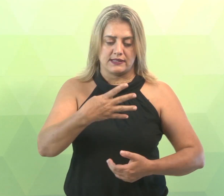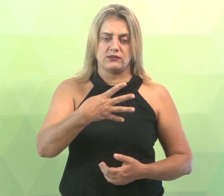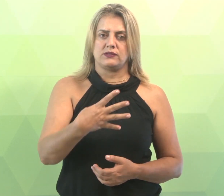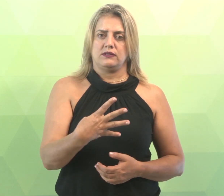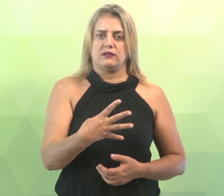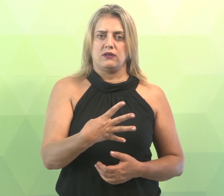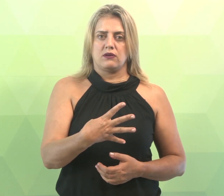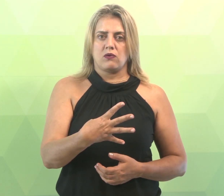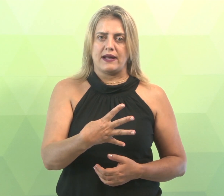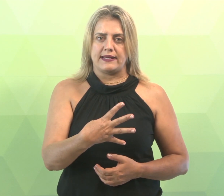anos,